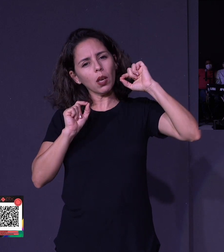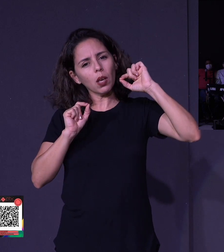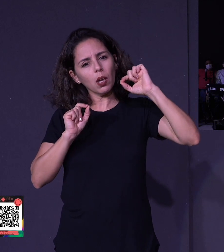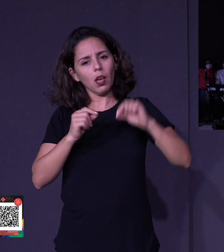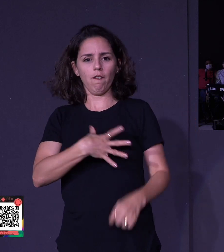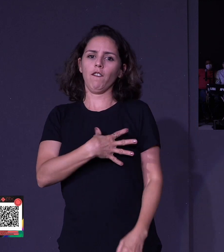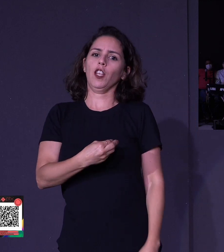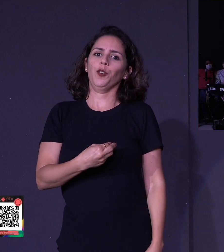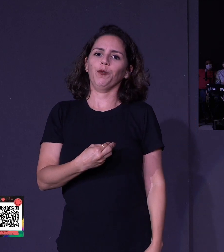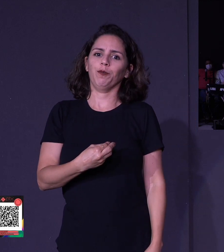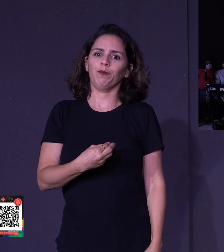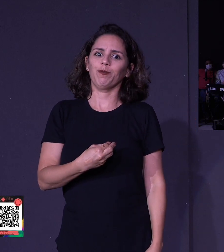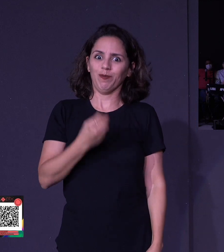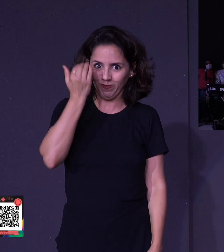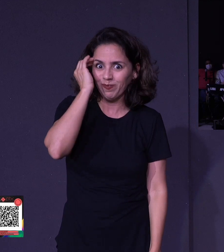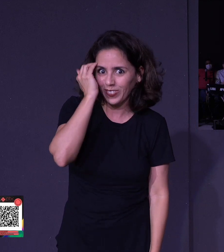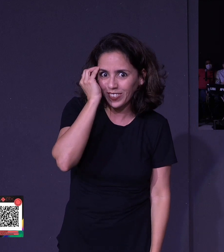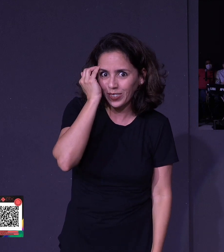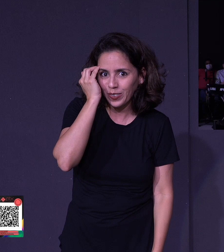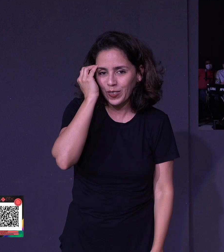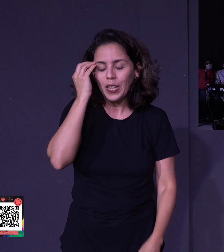palavra sabedoria.